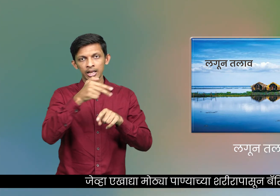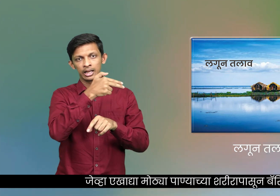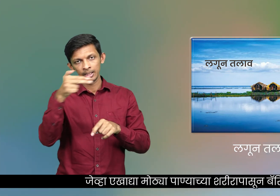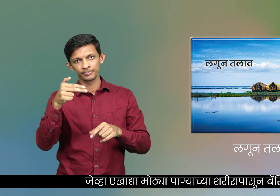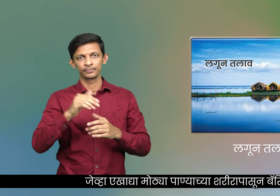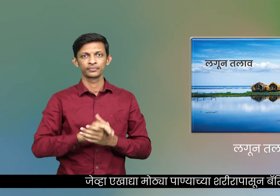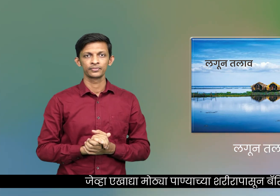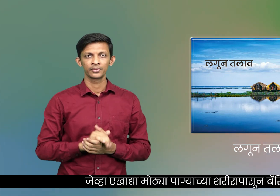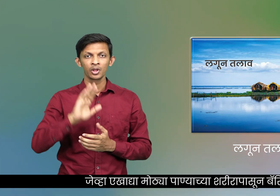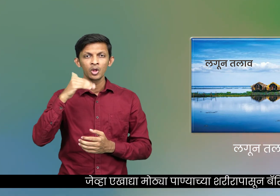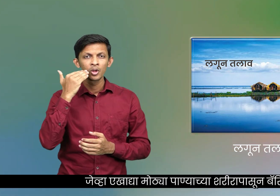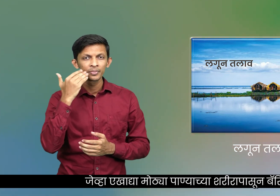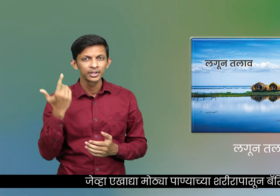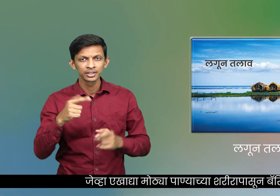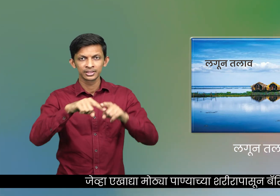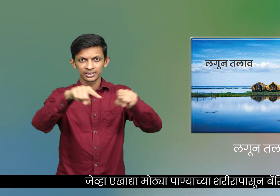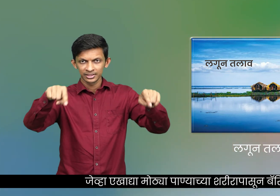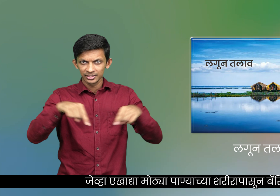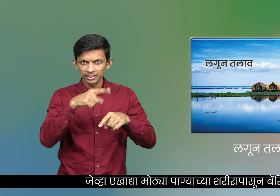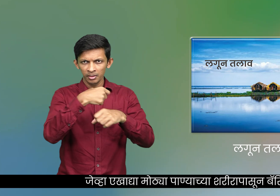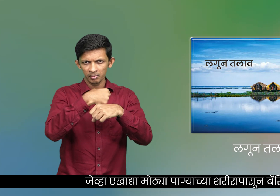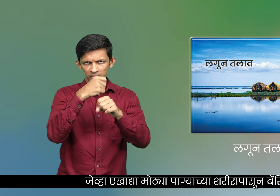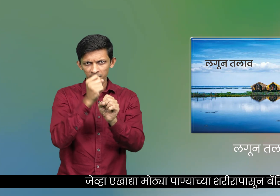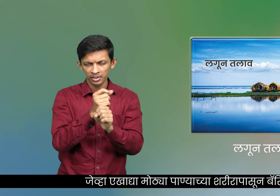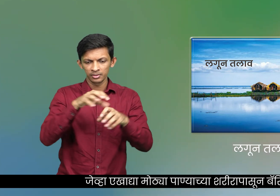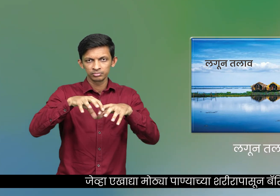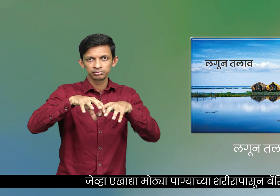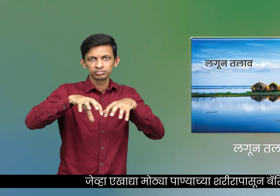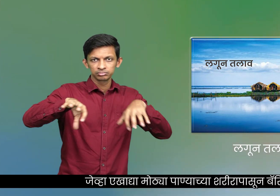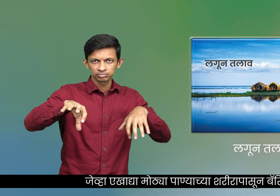जेव्हा एखाद्या मोठ्या पाण्याच्या शरीरापासून बॉरियर रीफ,